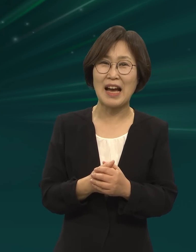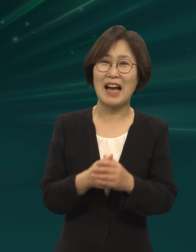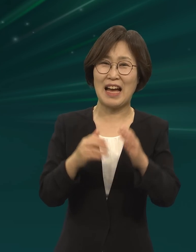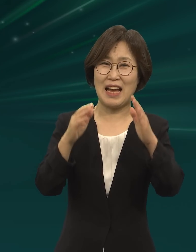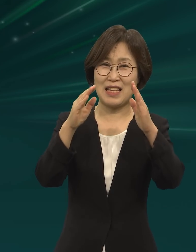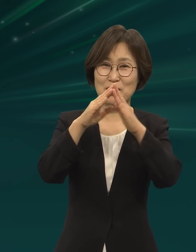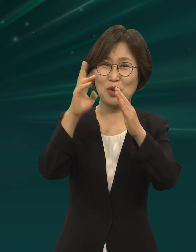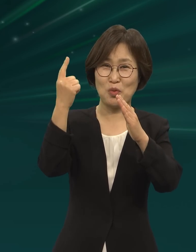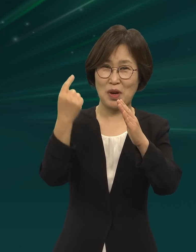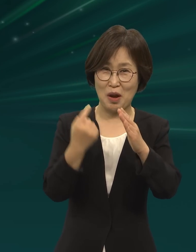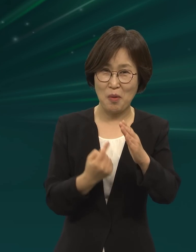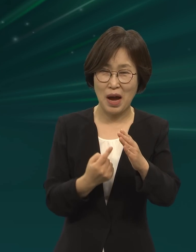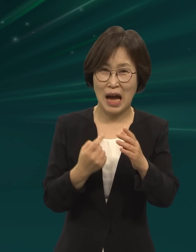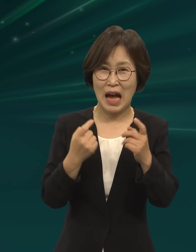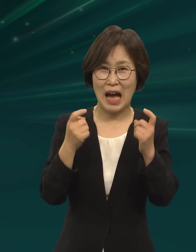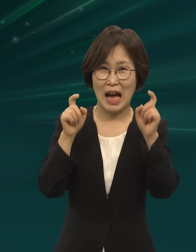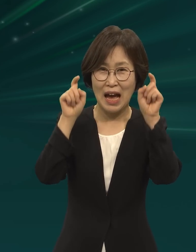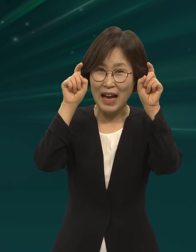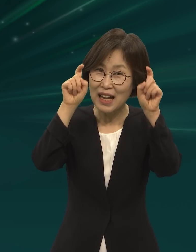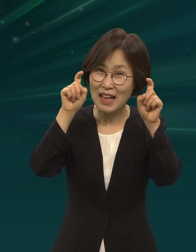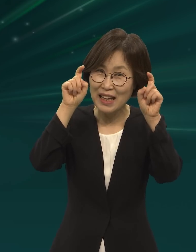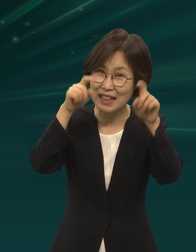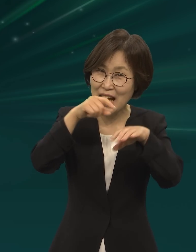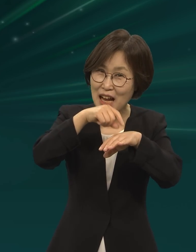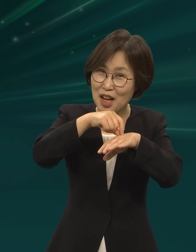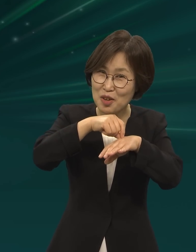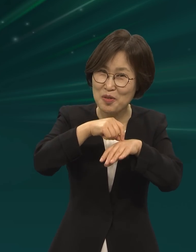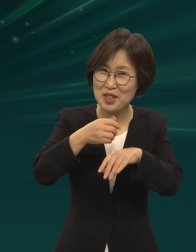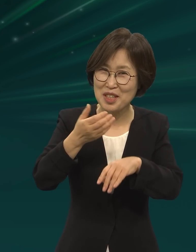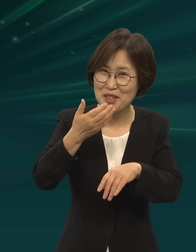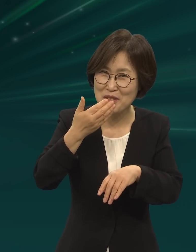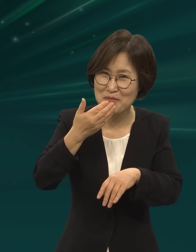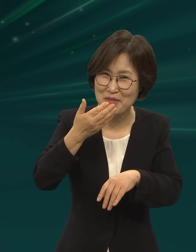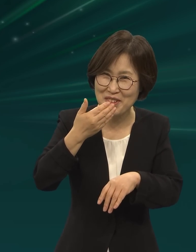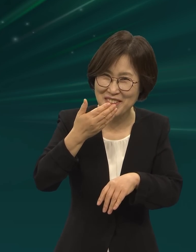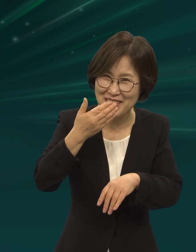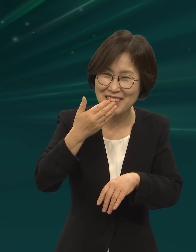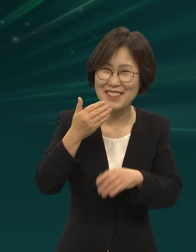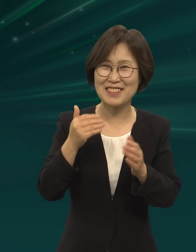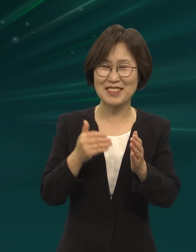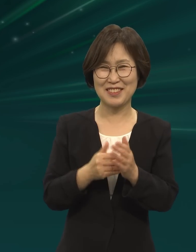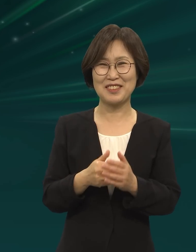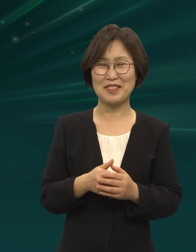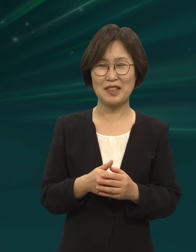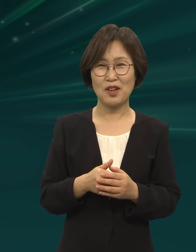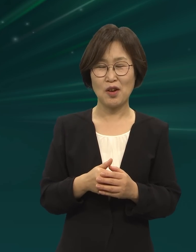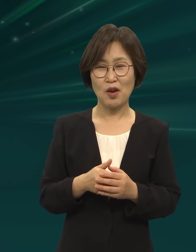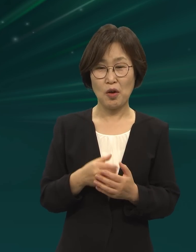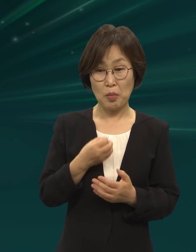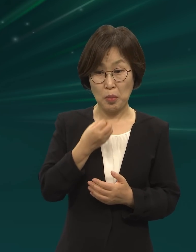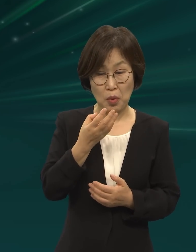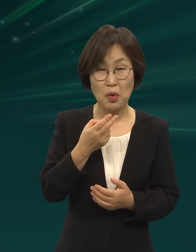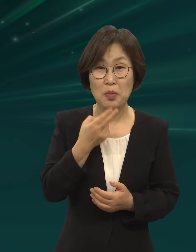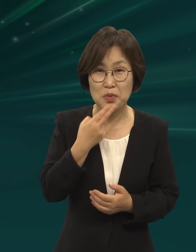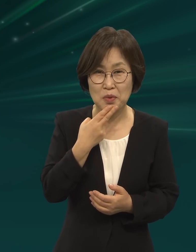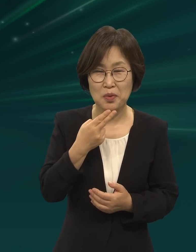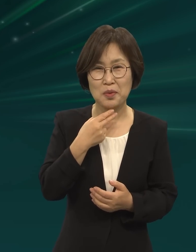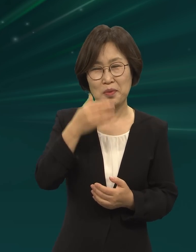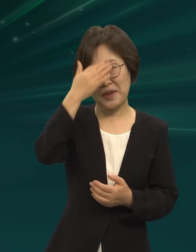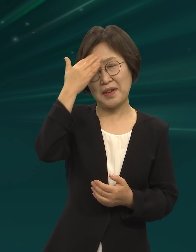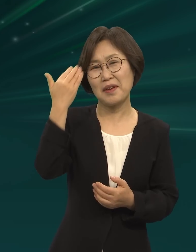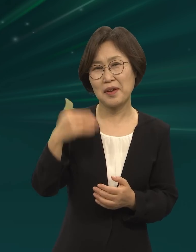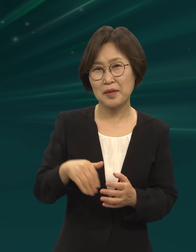먹었습니다. 네, 주일날에 우리 아빠가 먹는 거 좋아해가지고 양고기를 먹었습니다. 또 무엇을